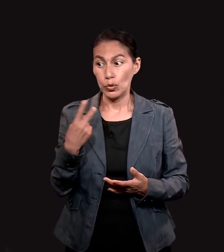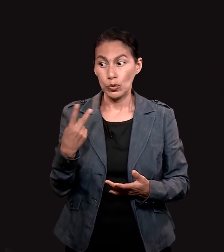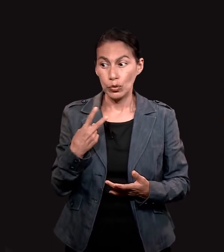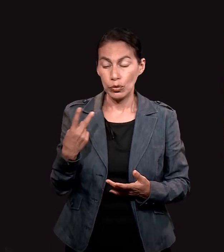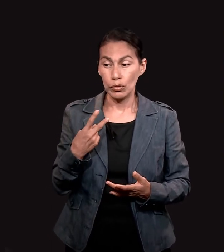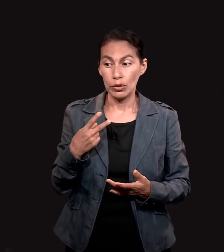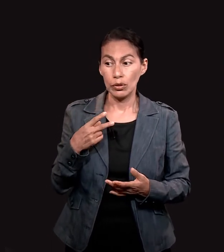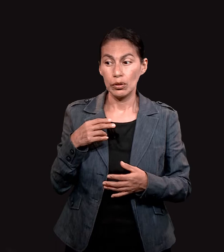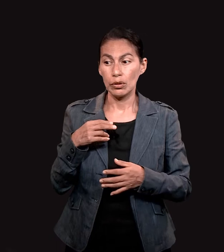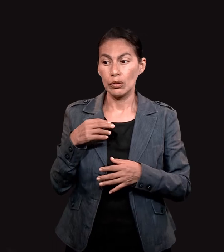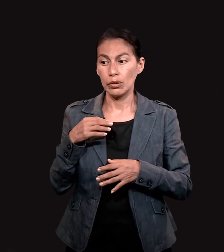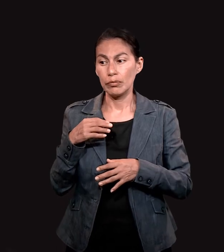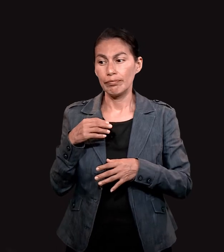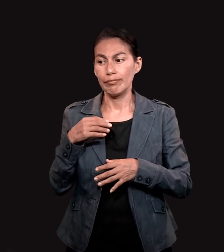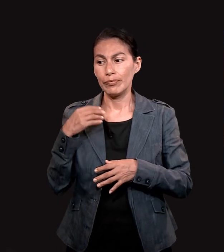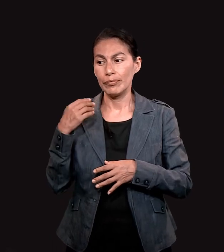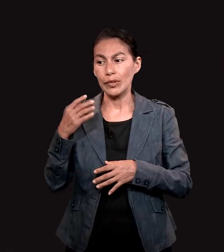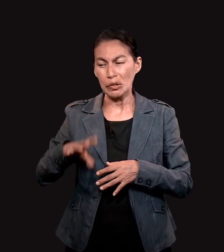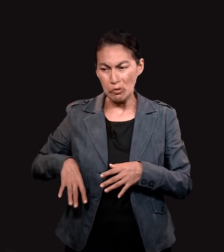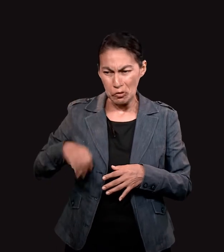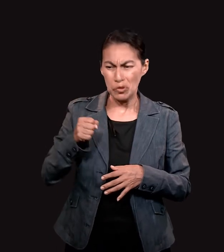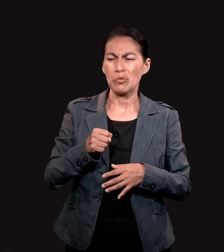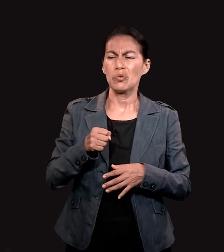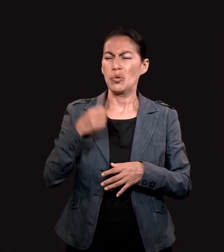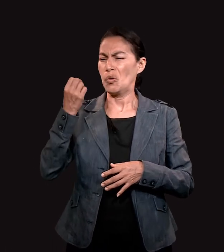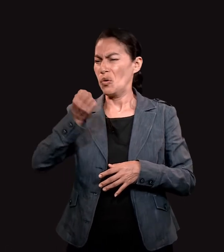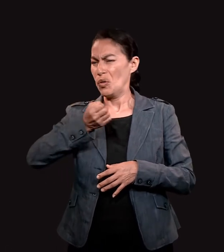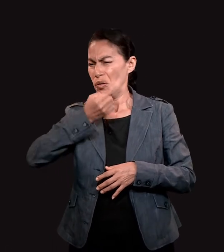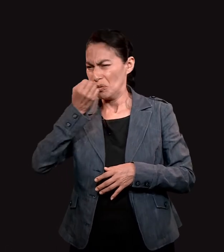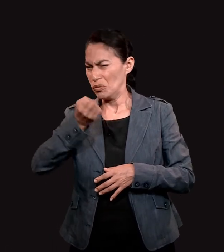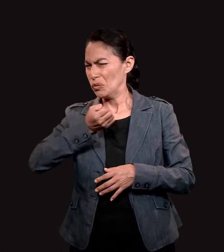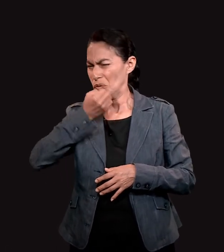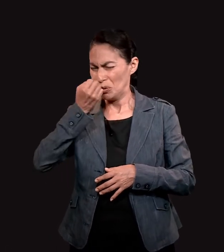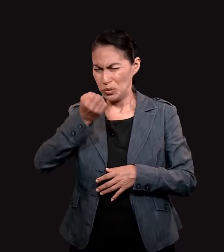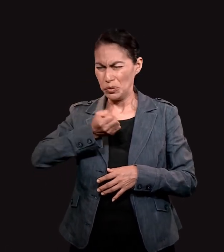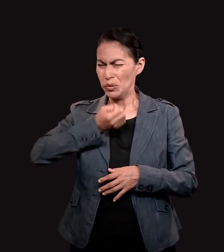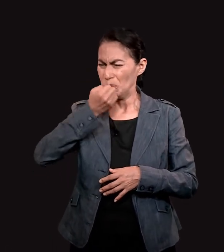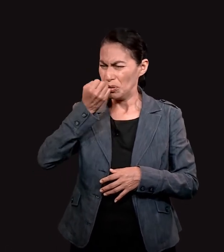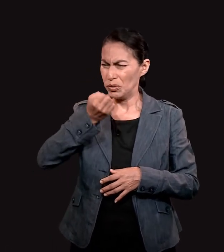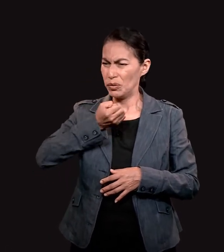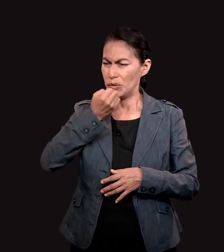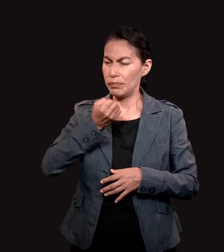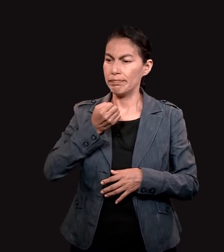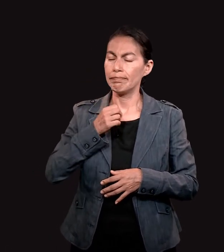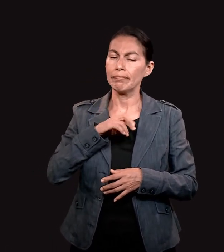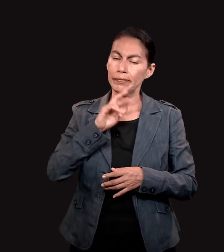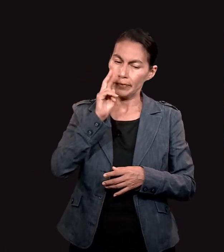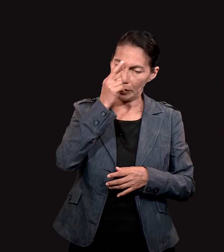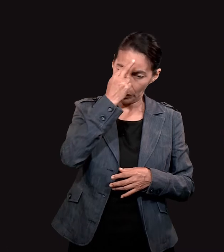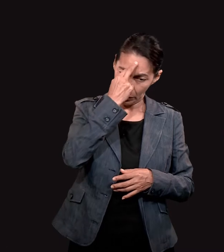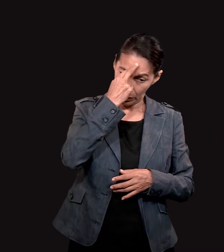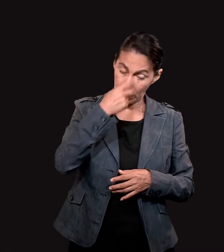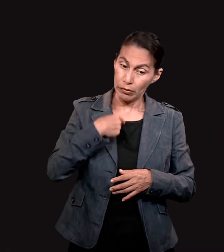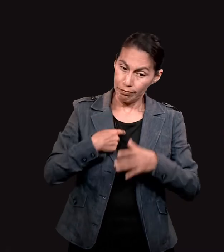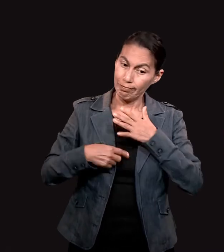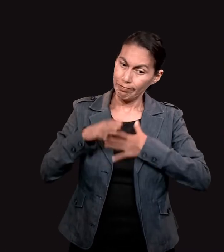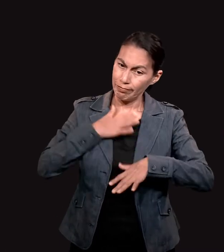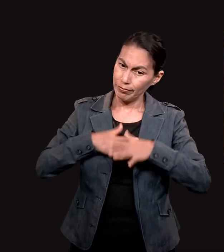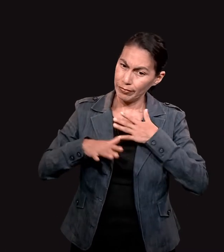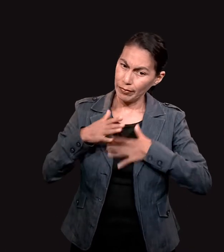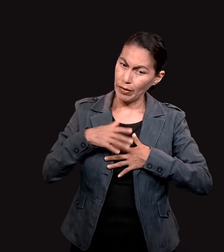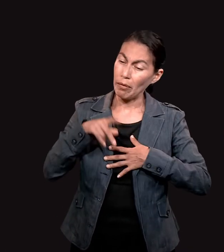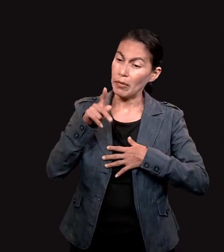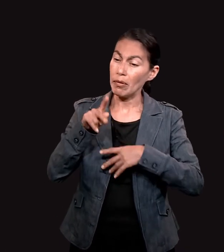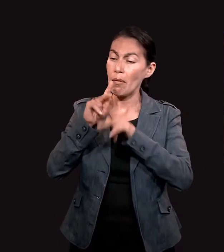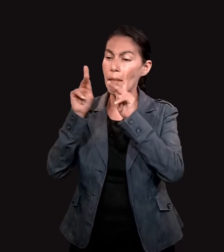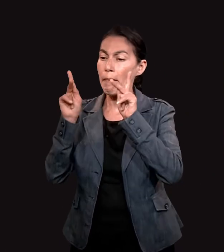siempre, siempre no tratamos de que la oración nunca nos falte. O sea, es algo que recuerda,